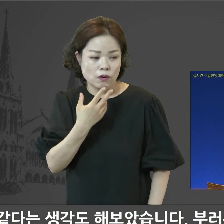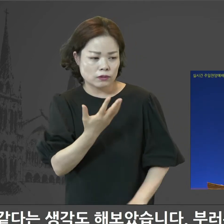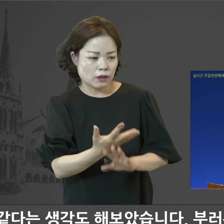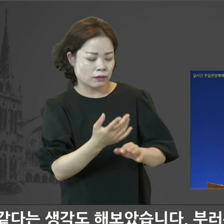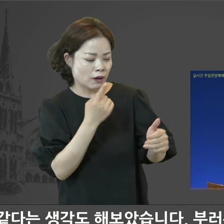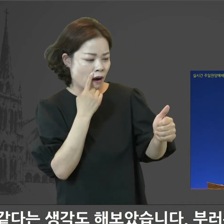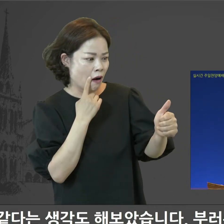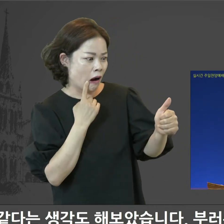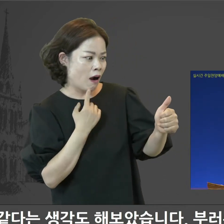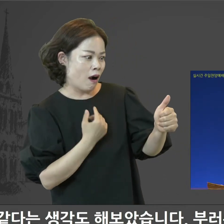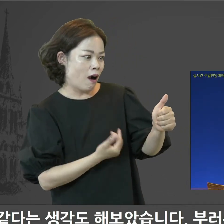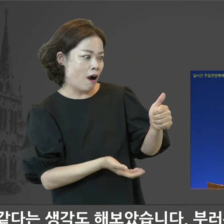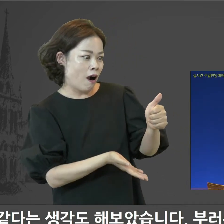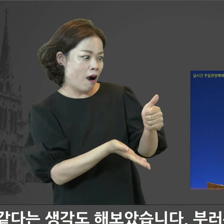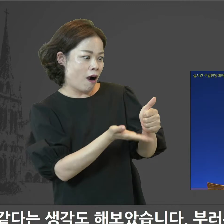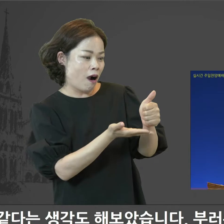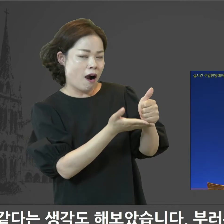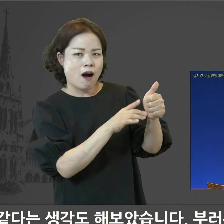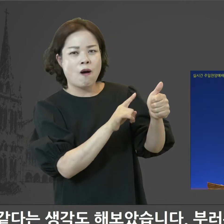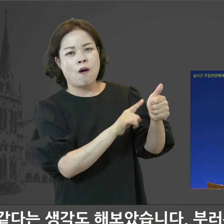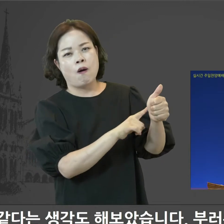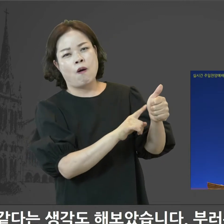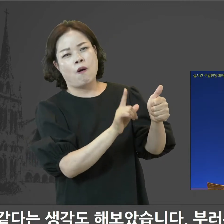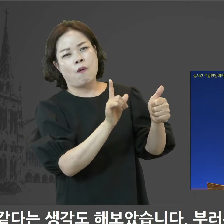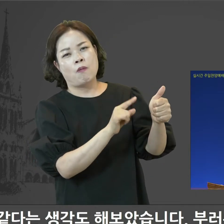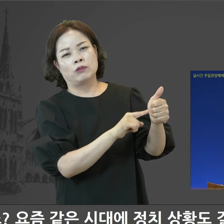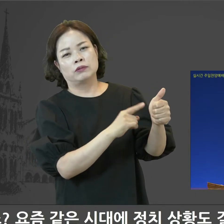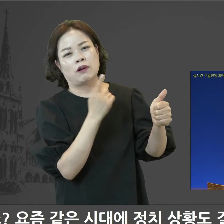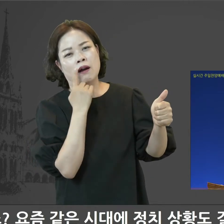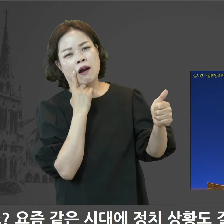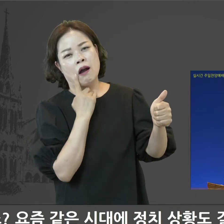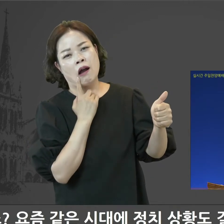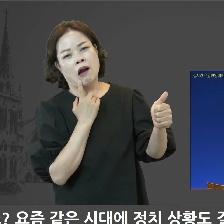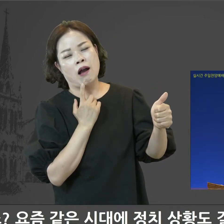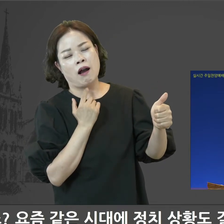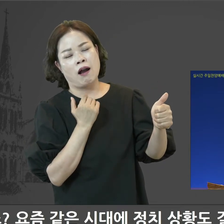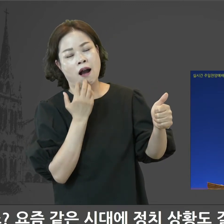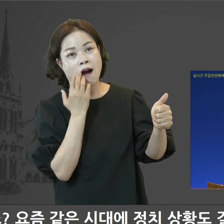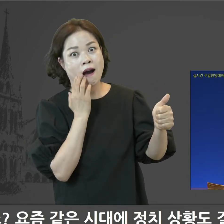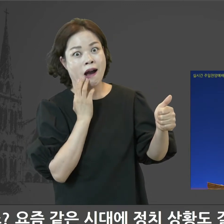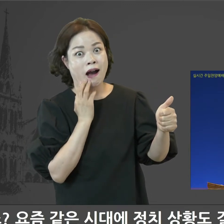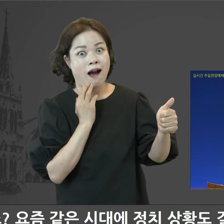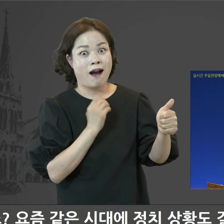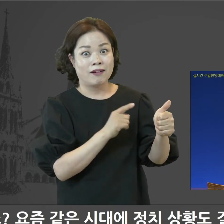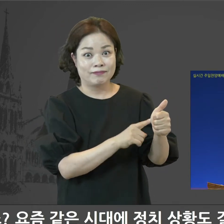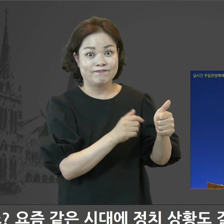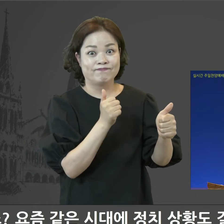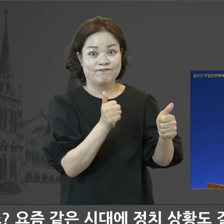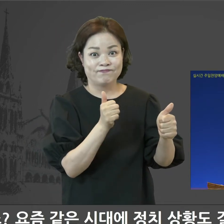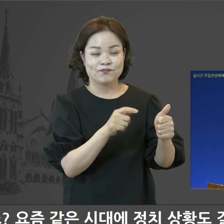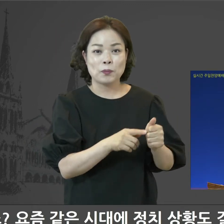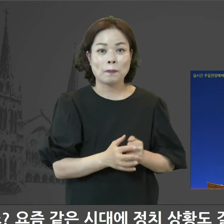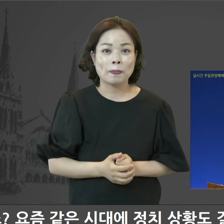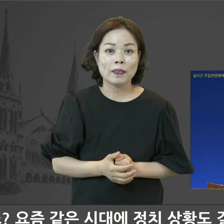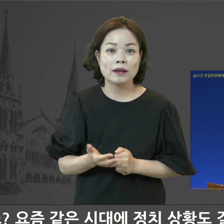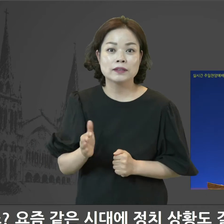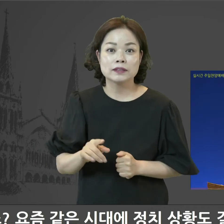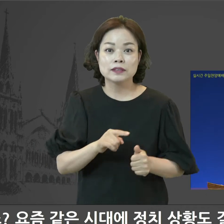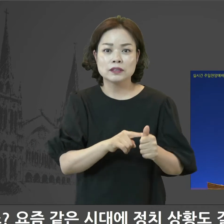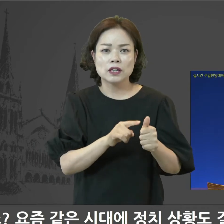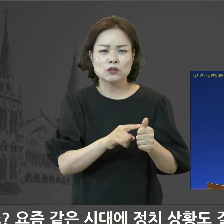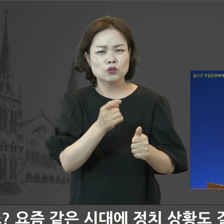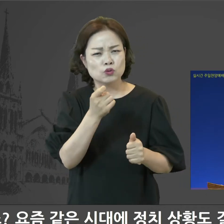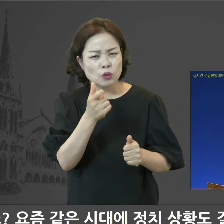우러러보고 칭송을 받는 그의 모습, 어떻게 보면 부러움의 대상인 것 같습니다. 그런데